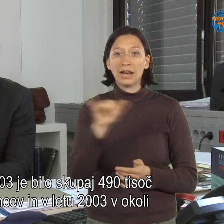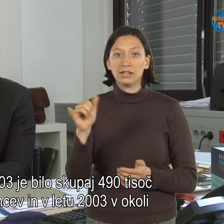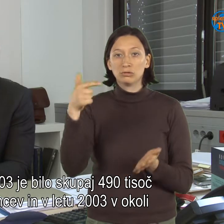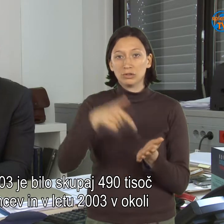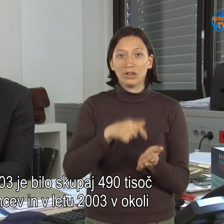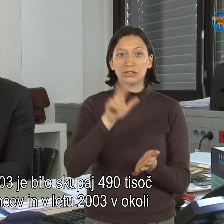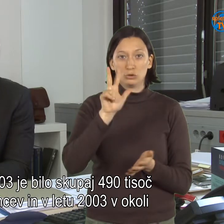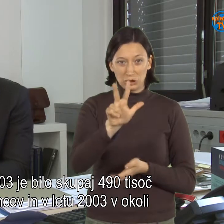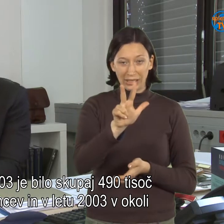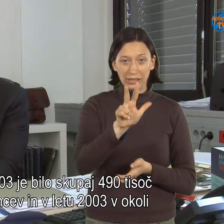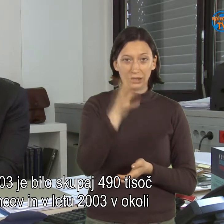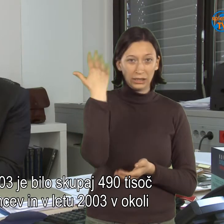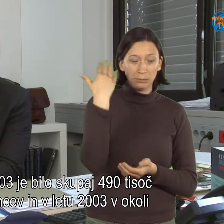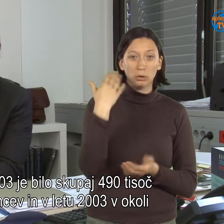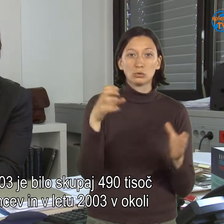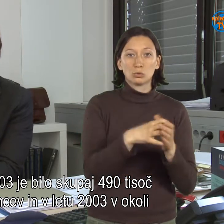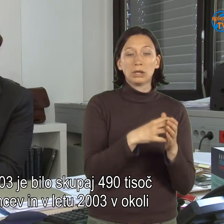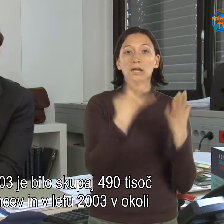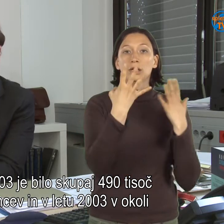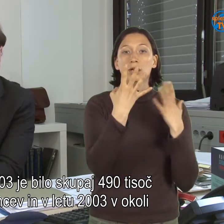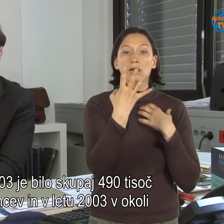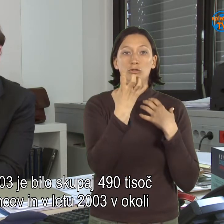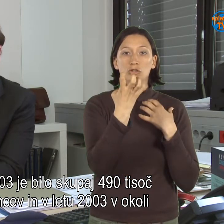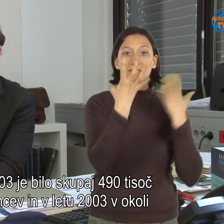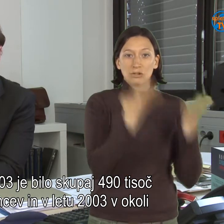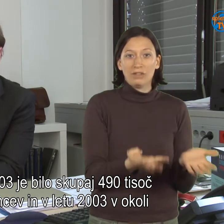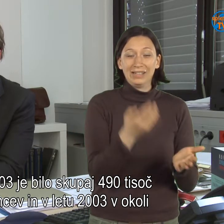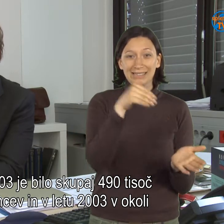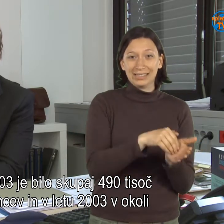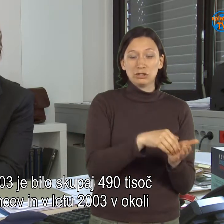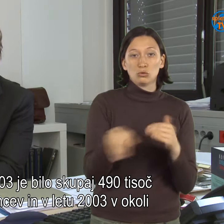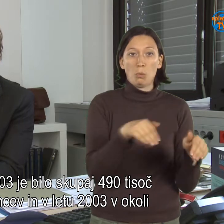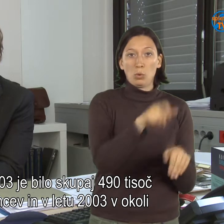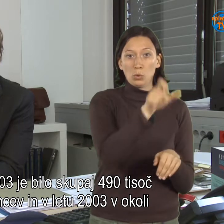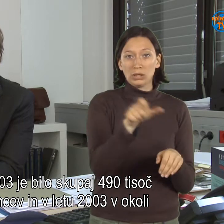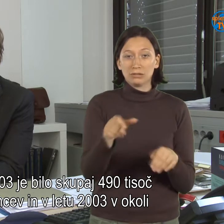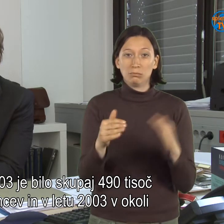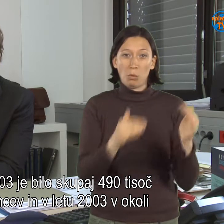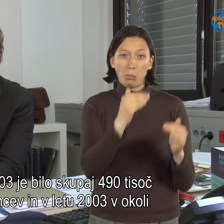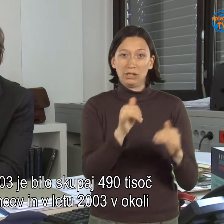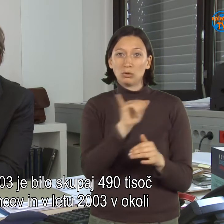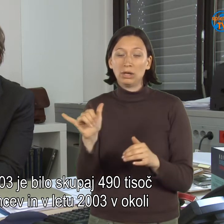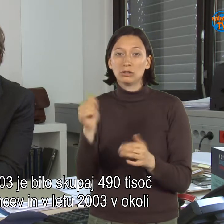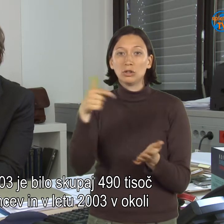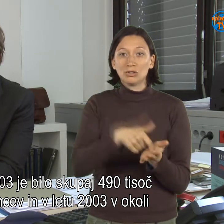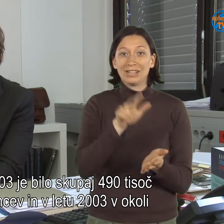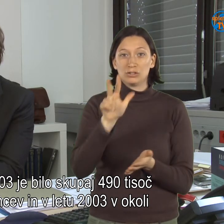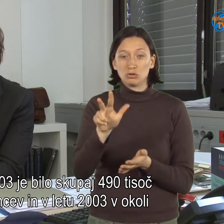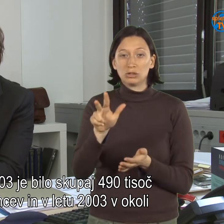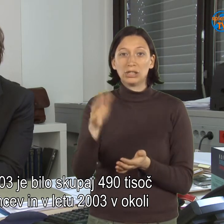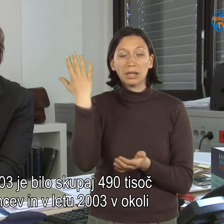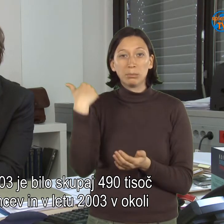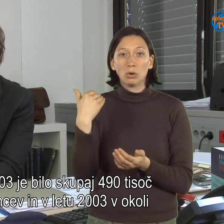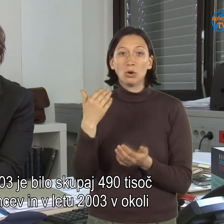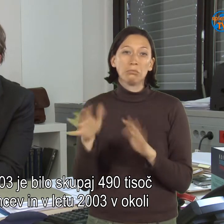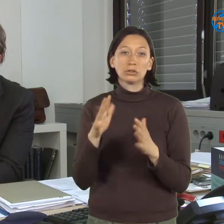V letu 2003 je bilo skupaj 490 tisoč upokojencev in v povprečju v letu 2003